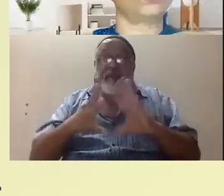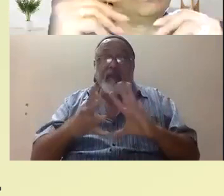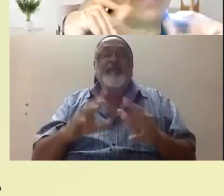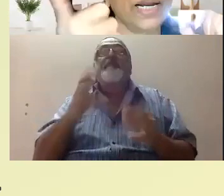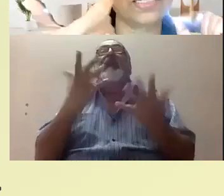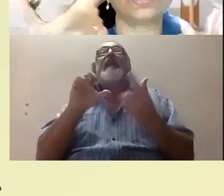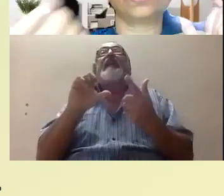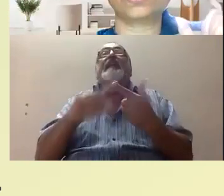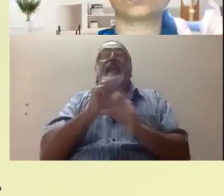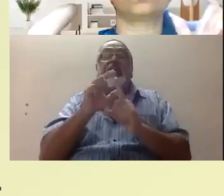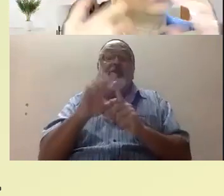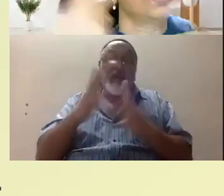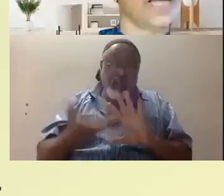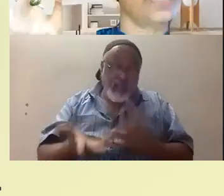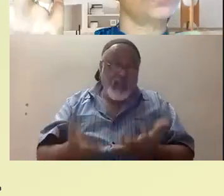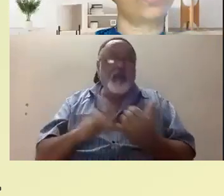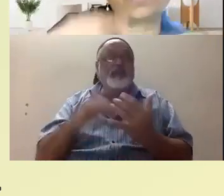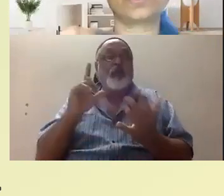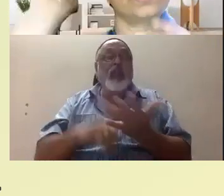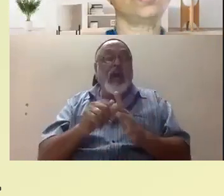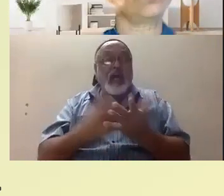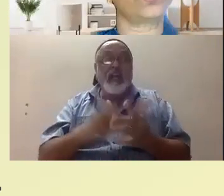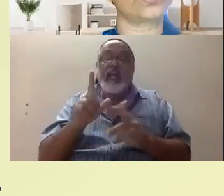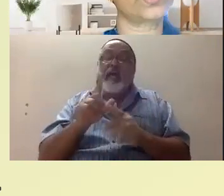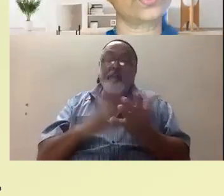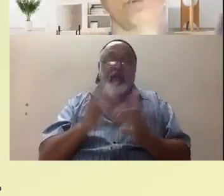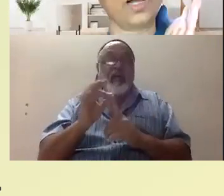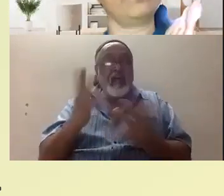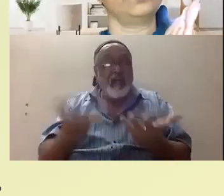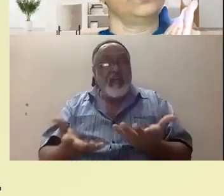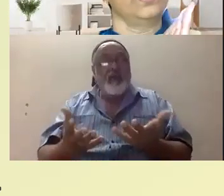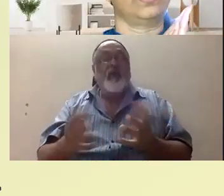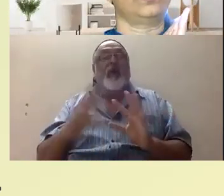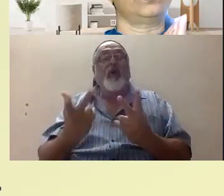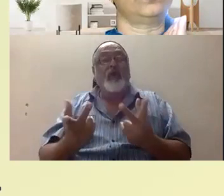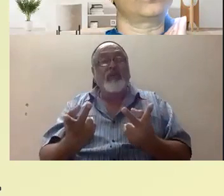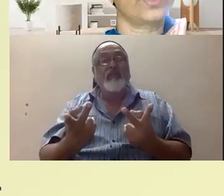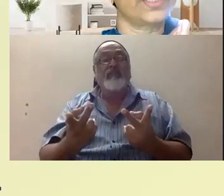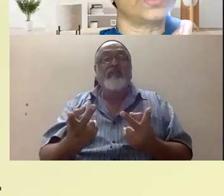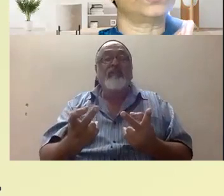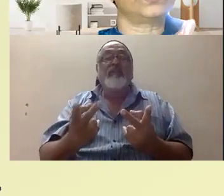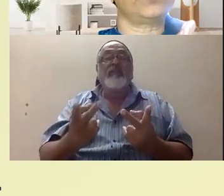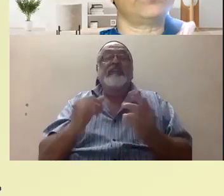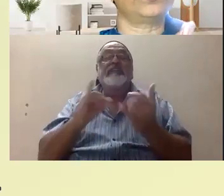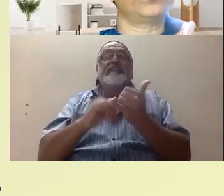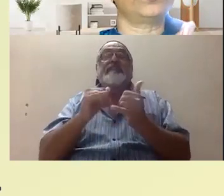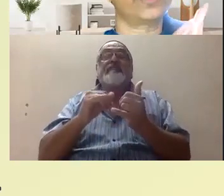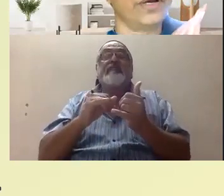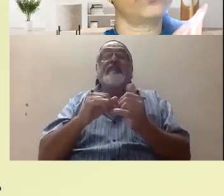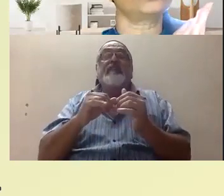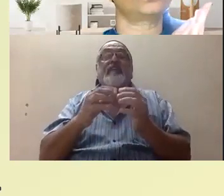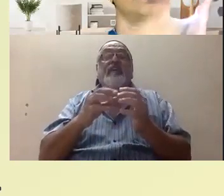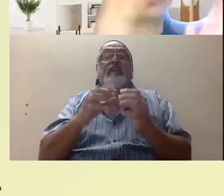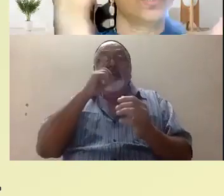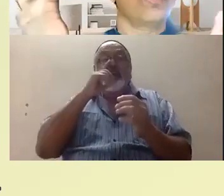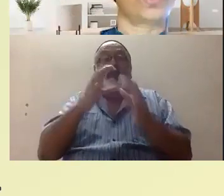सोलर है, पैलेट्स आती हैं आजकल, सैनिटरी नैपकिन, इस तरह के प्रोडक्ट्स हैं जो आम लोगों की जनता की प्रॉब्लम सॉल्व करती है. ऑफ